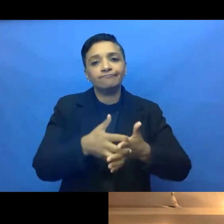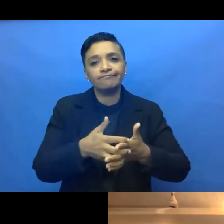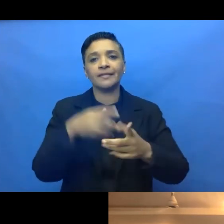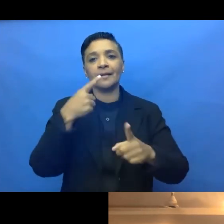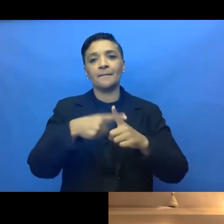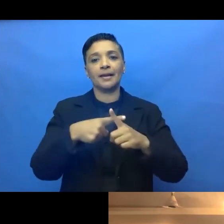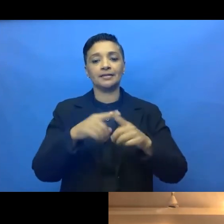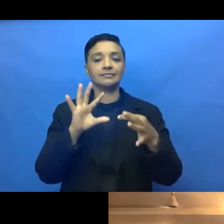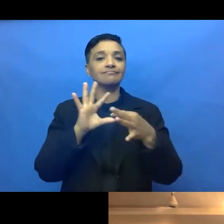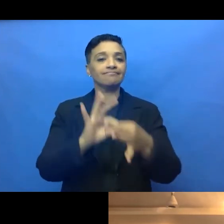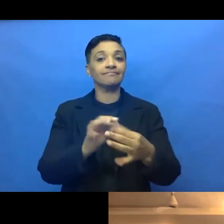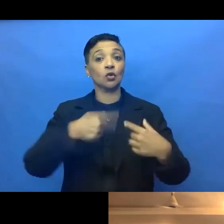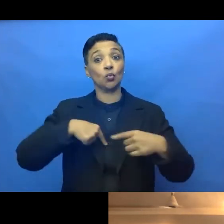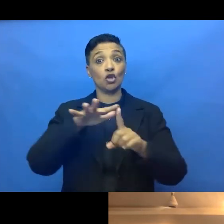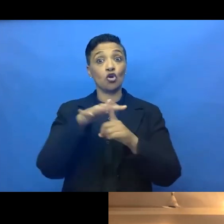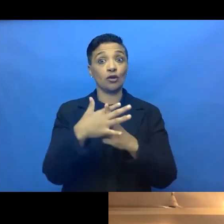nécessaires